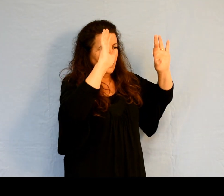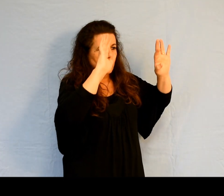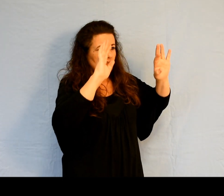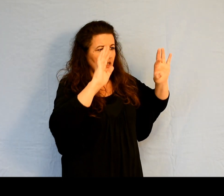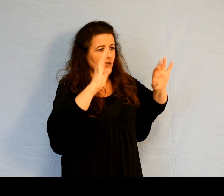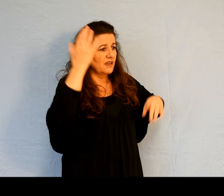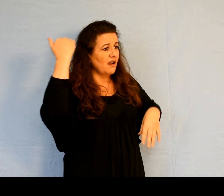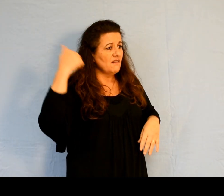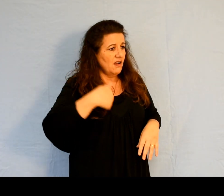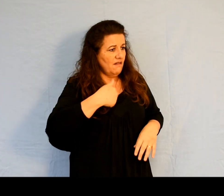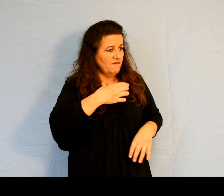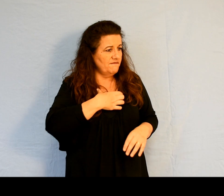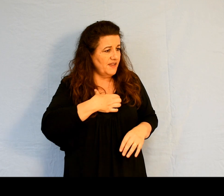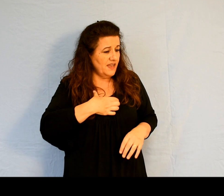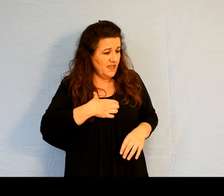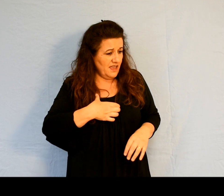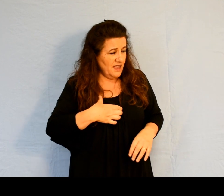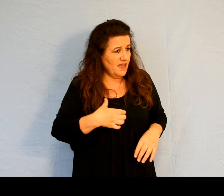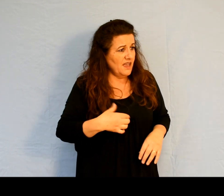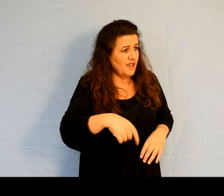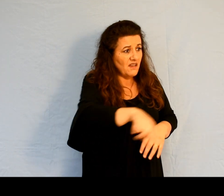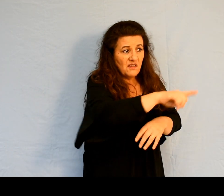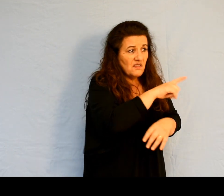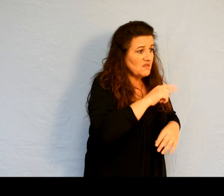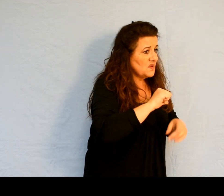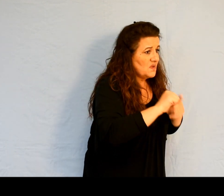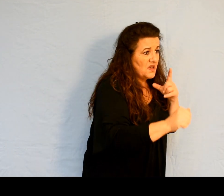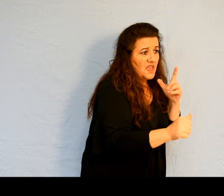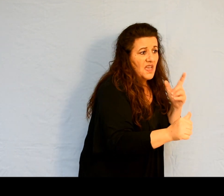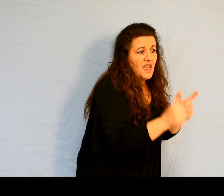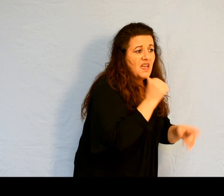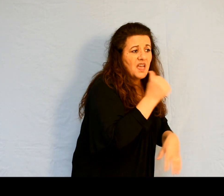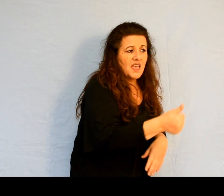Car j'avais faim, et vous ne m'avez pas donné à manger.